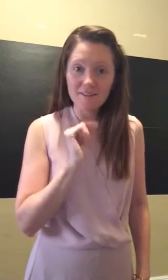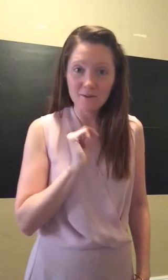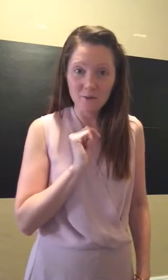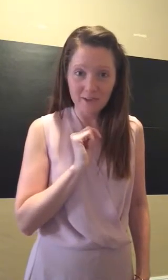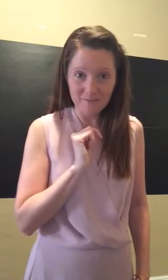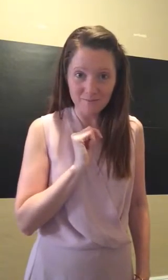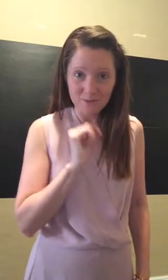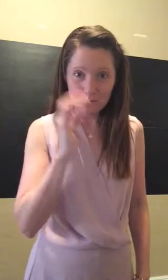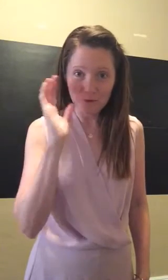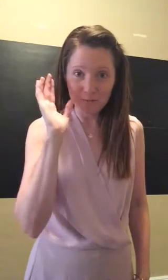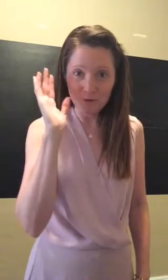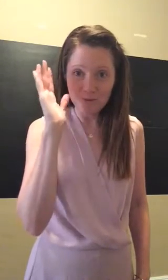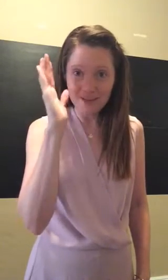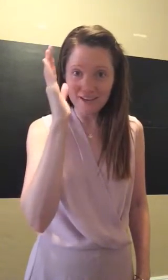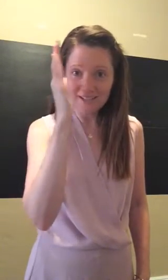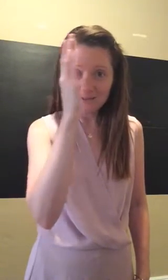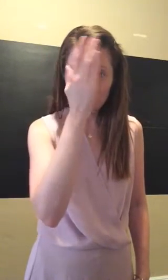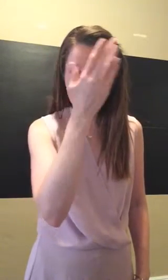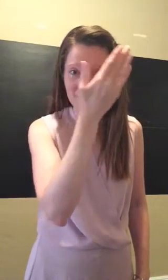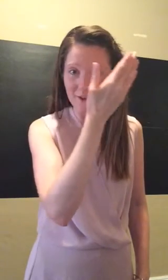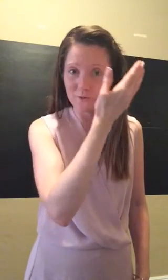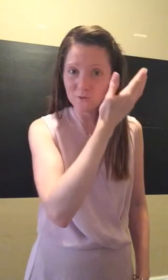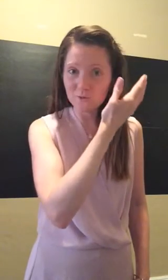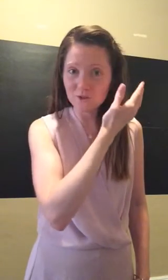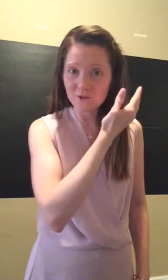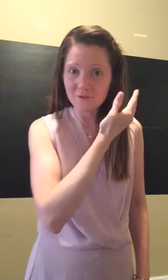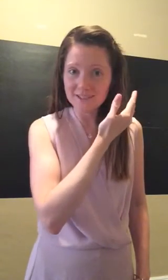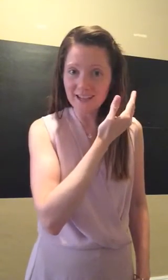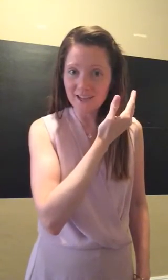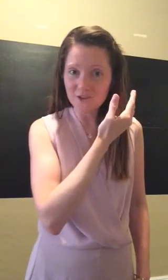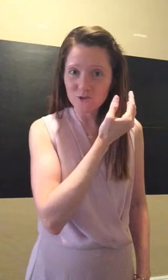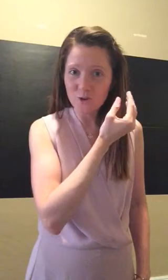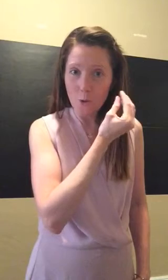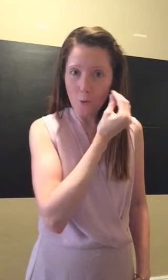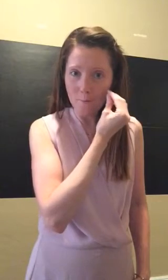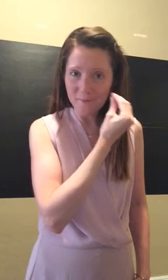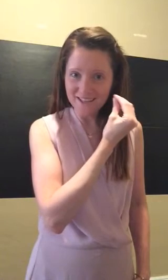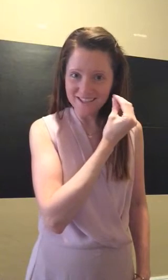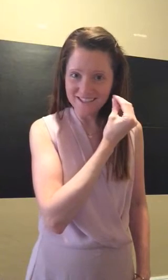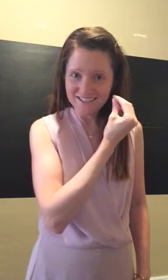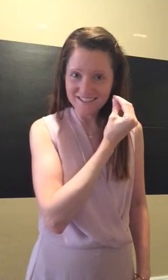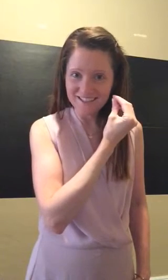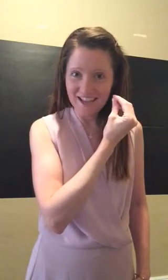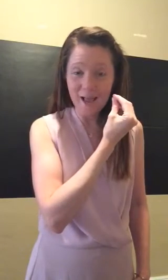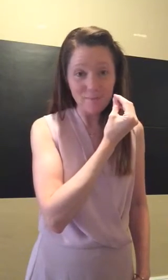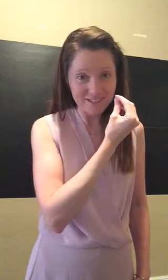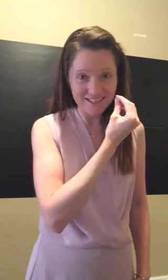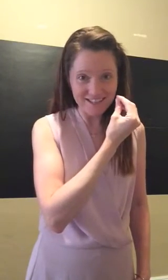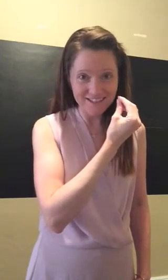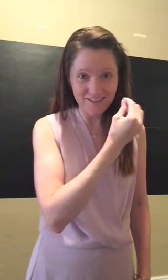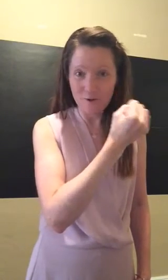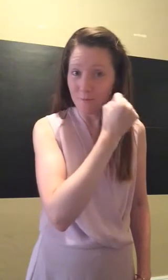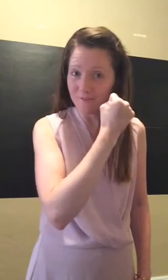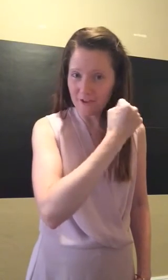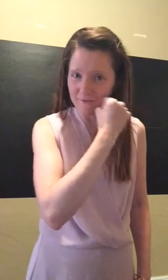Ok. Donc, pour la première action, on va autour du visage, on pince. Après ça, on fait un